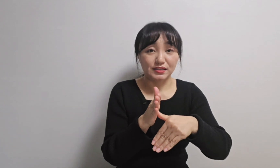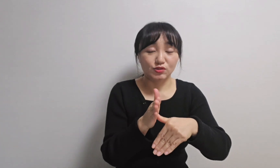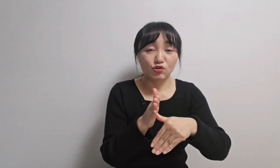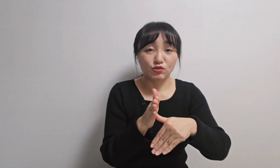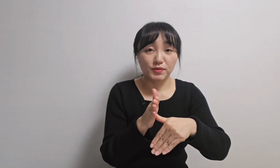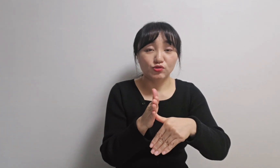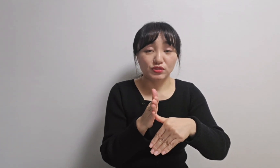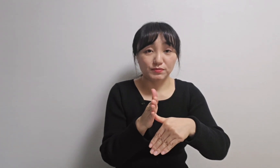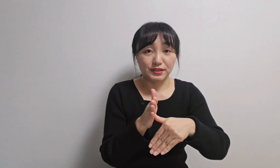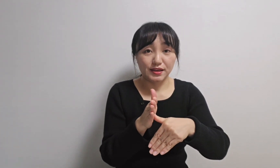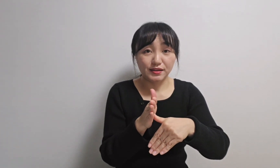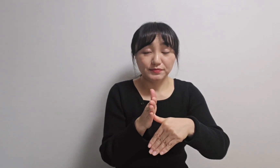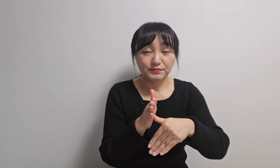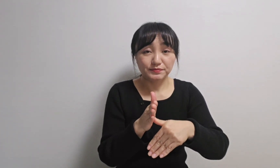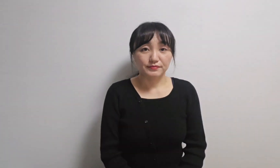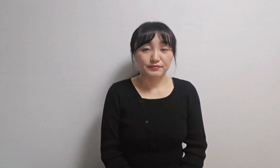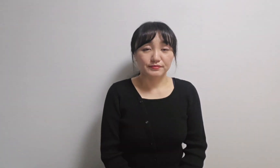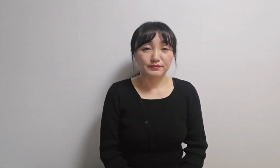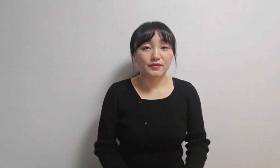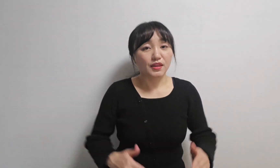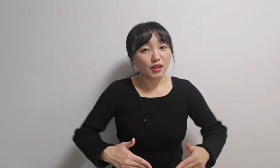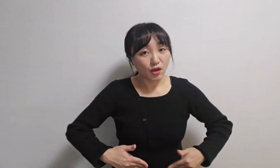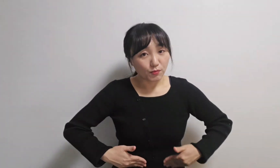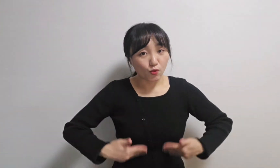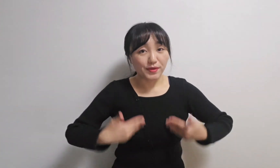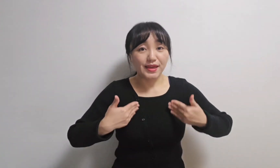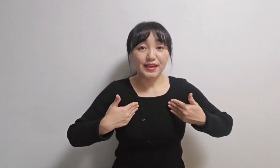이 수어는 빼주었습니다. 봄에